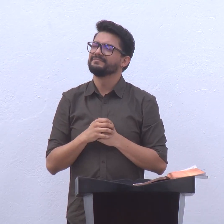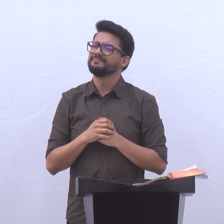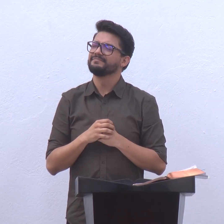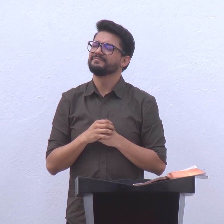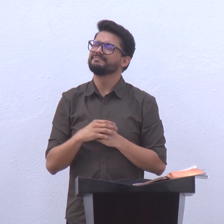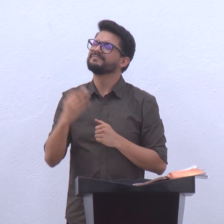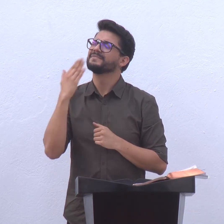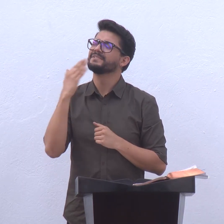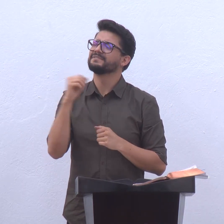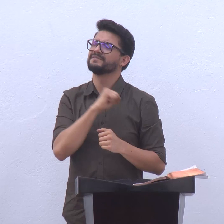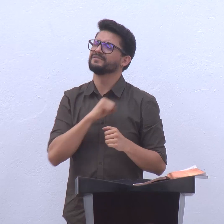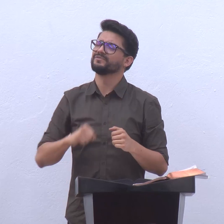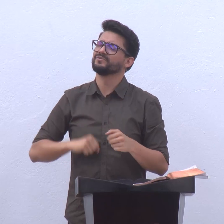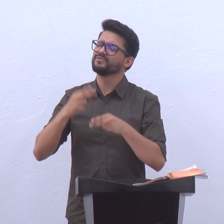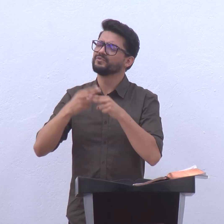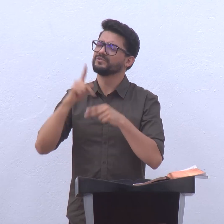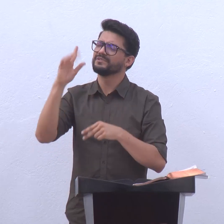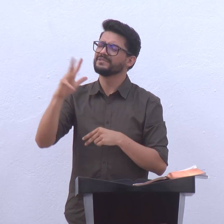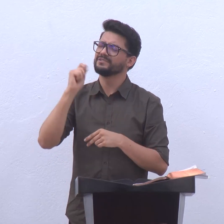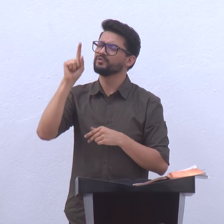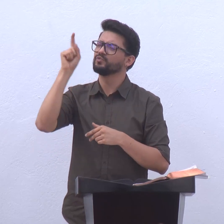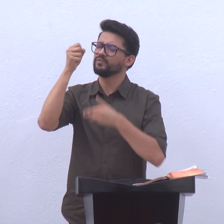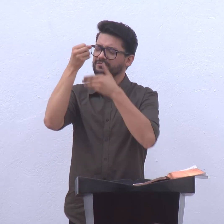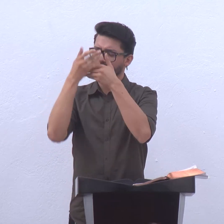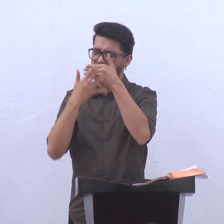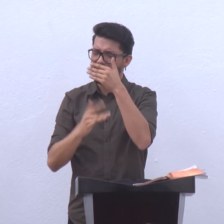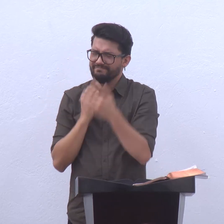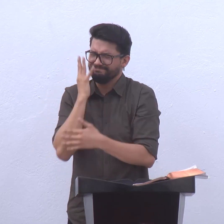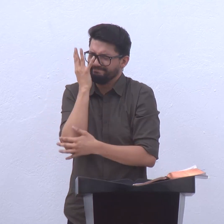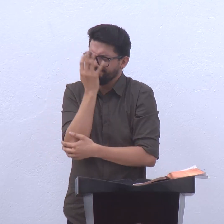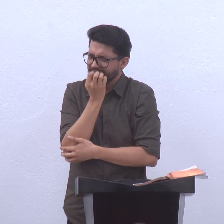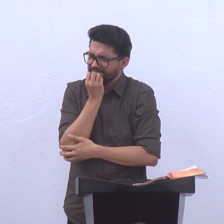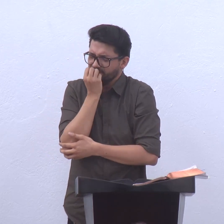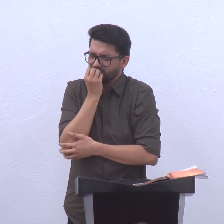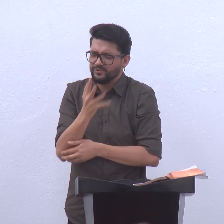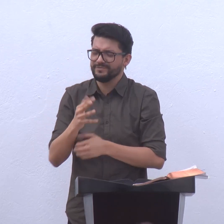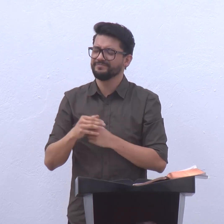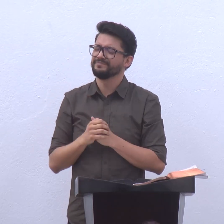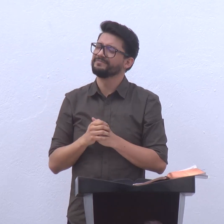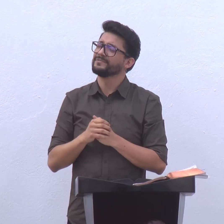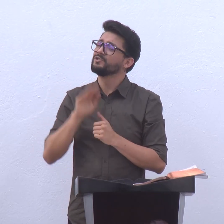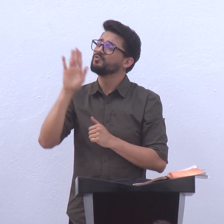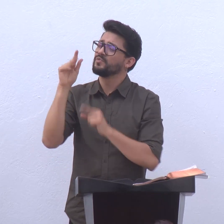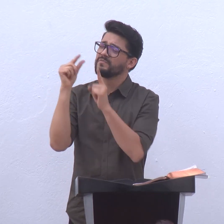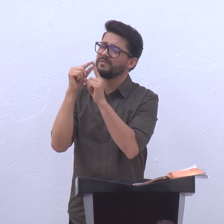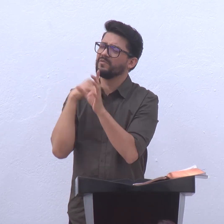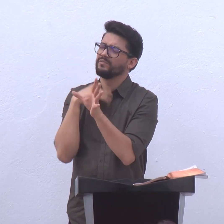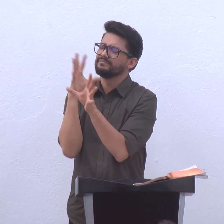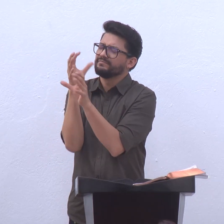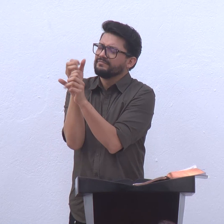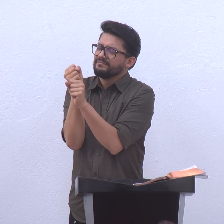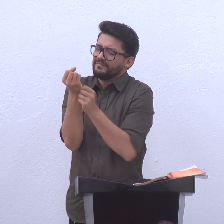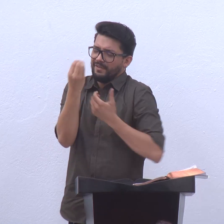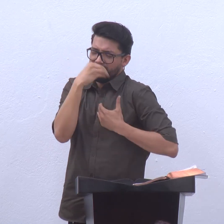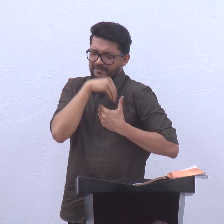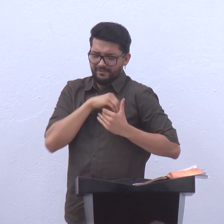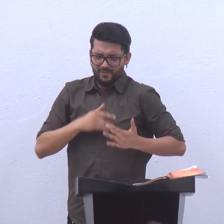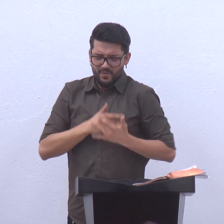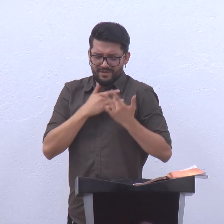toda provisión. Gracias, Señor, en el nombre de Jesús. Gracias por su sangre preciosa. Gracias por su